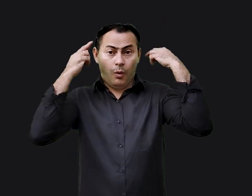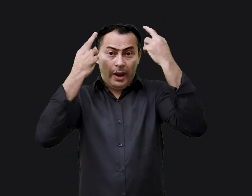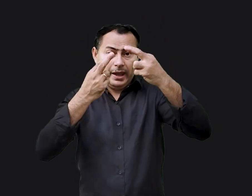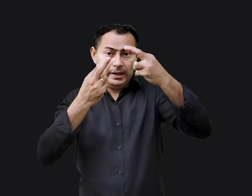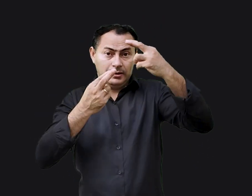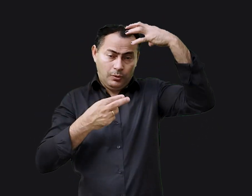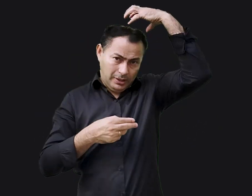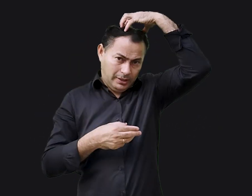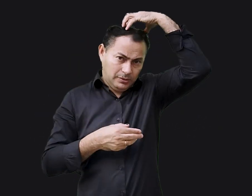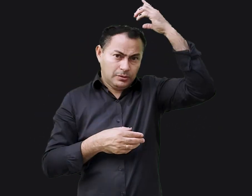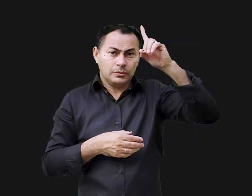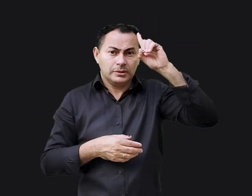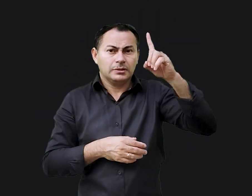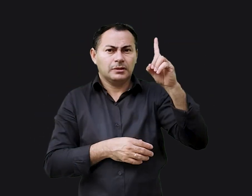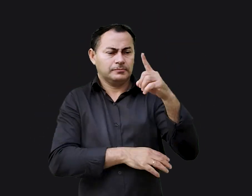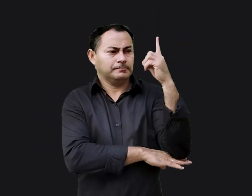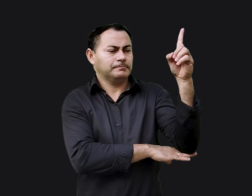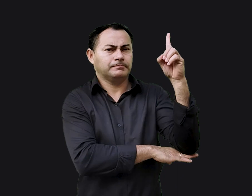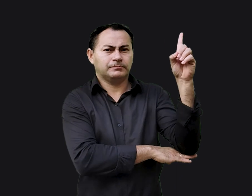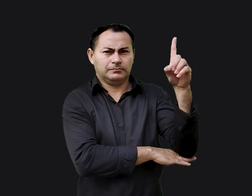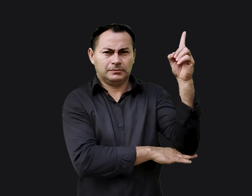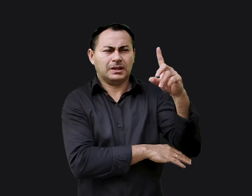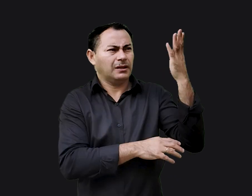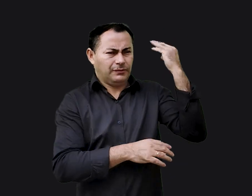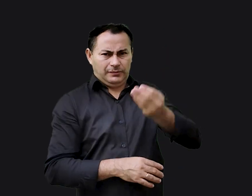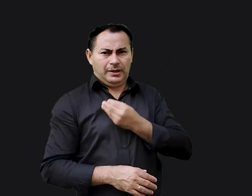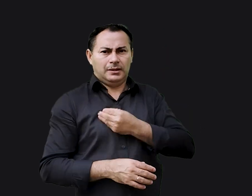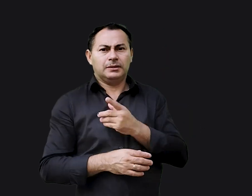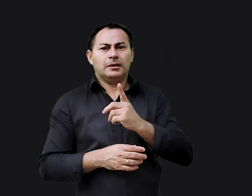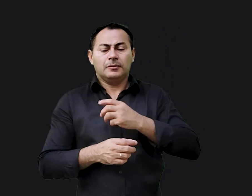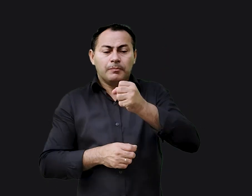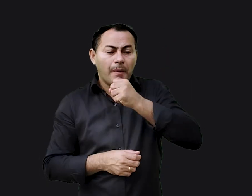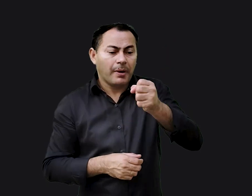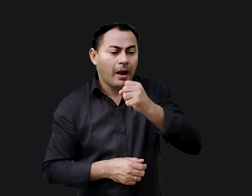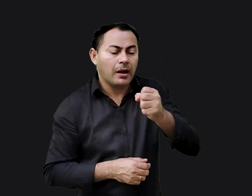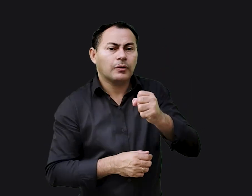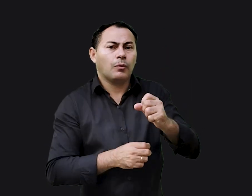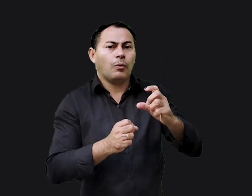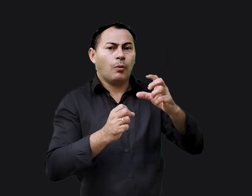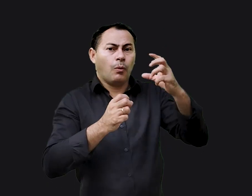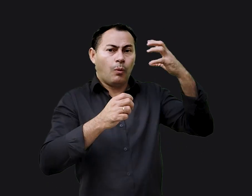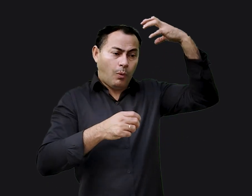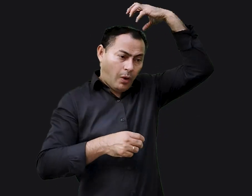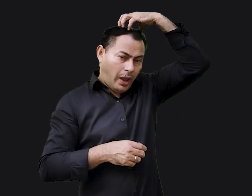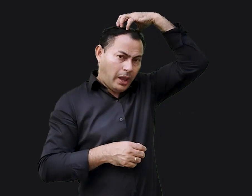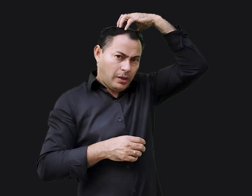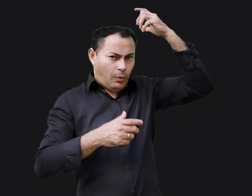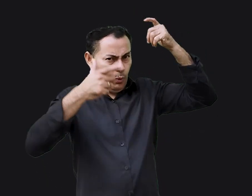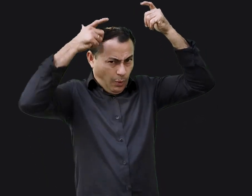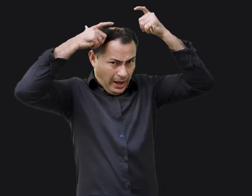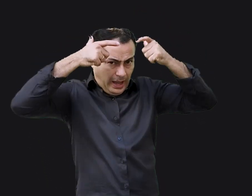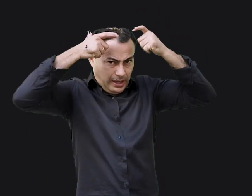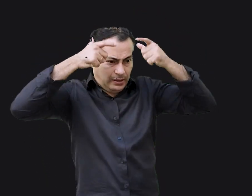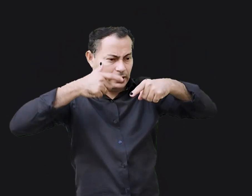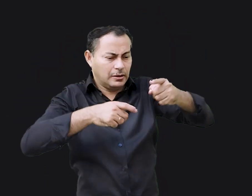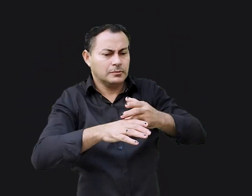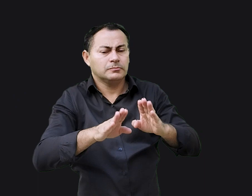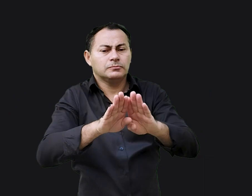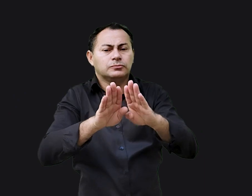nos dias de Davi se você tivesse uma entrevista com um rei iria até onde o rei morava passaria pelos